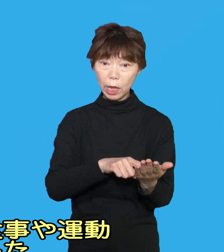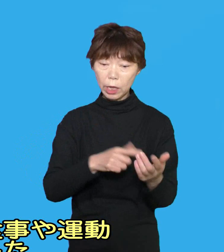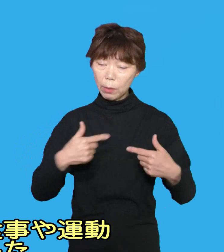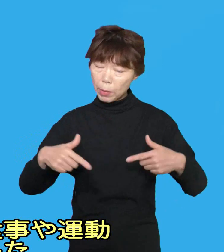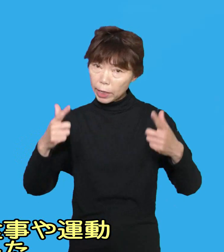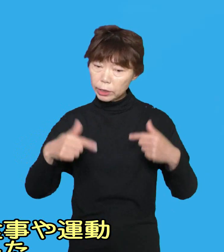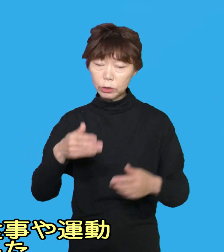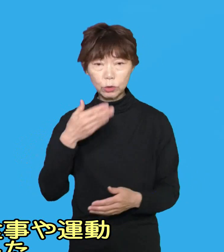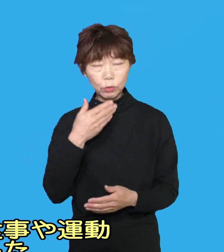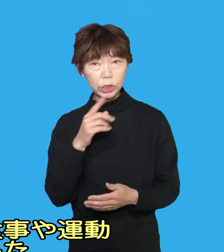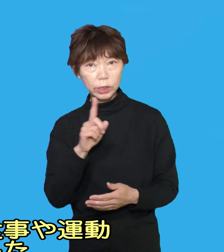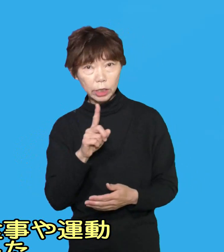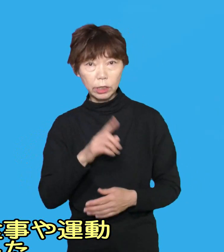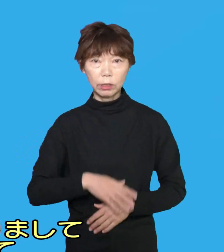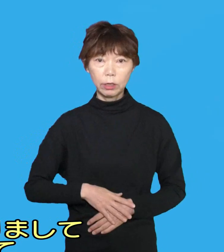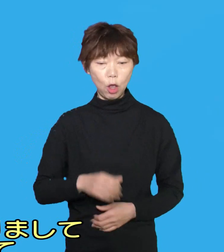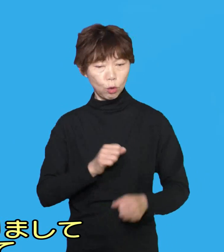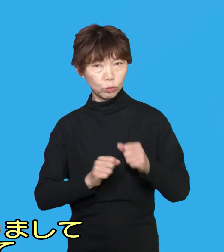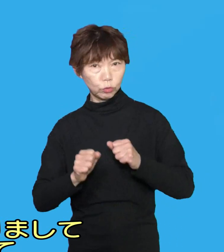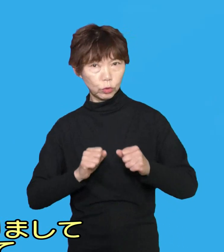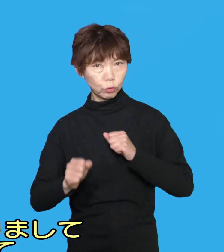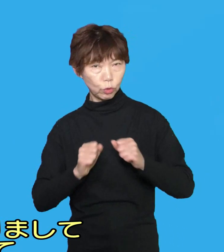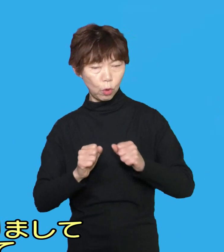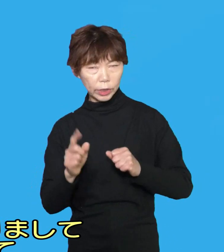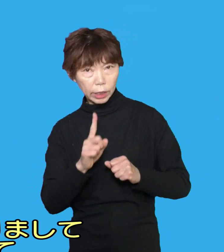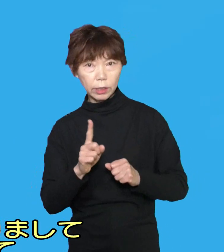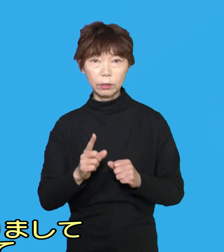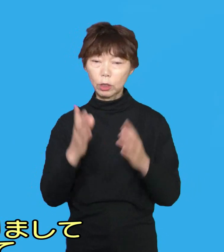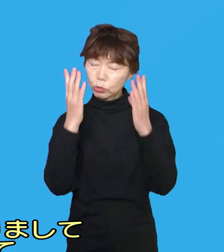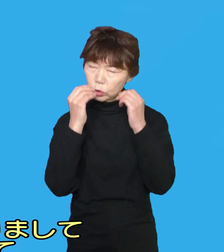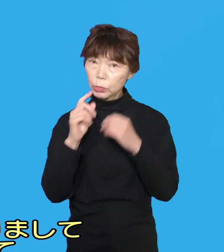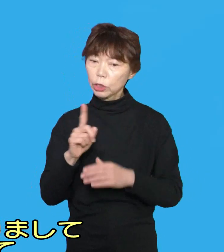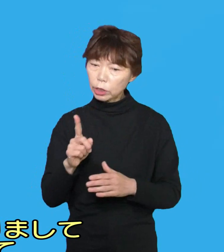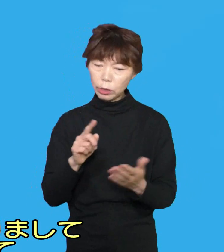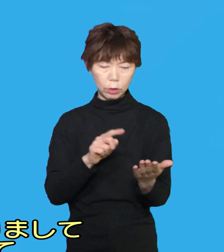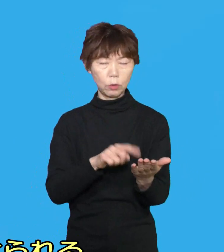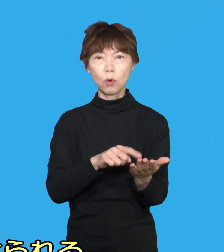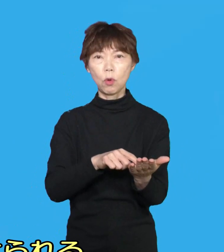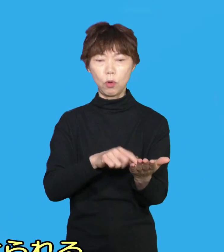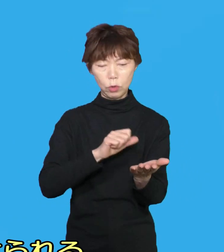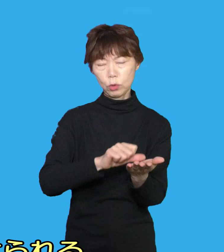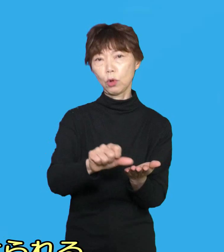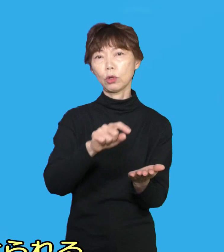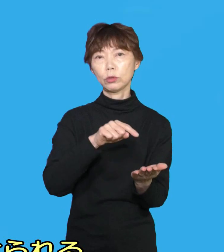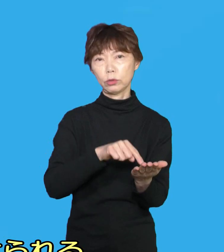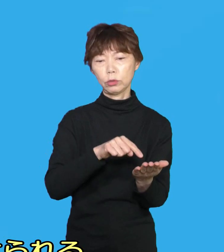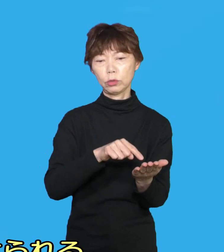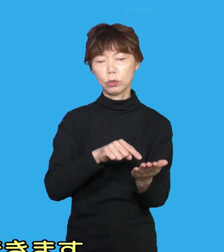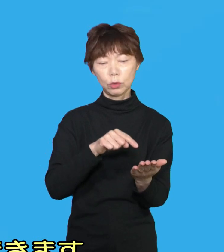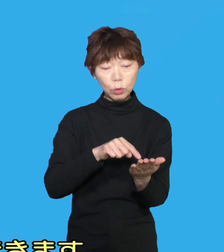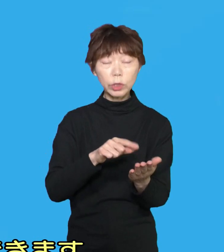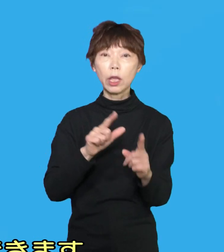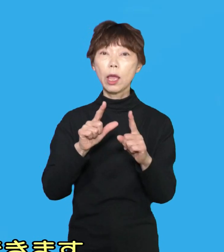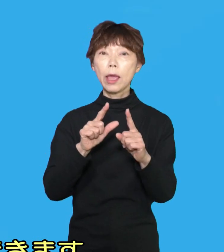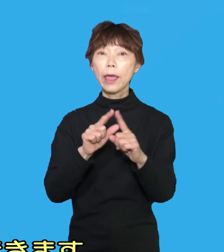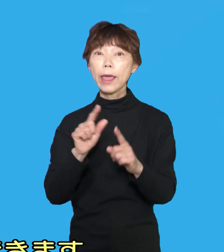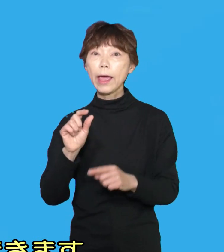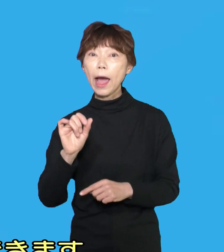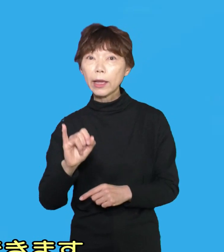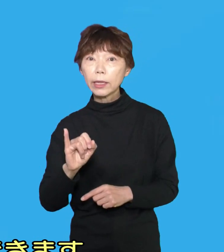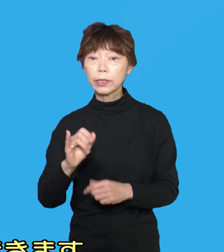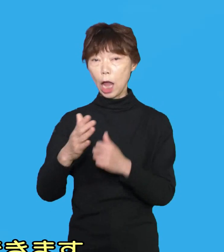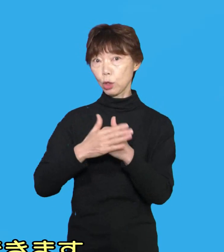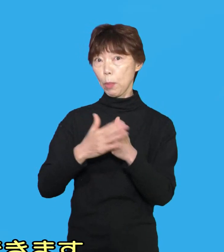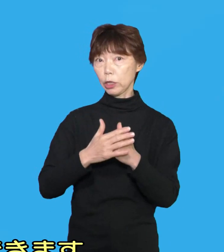動、そして睡眠を記録したライフログというのがありまして、そこで AI によってアドバイスを受けられる、健康状態を